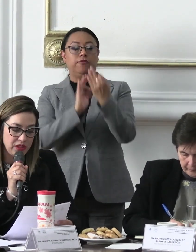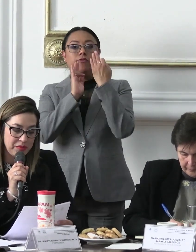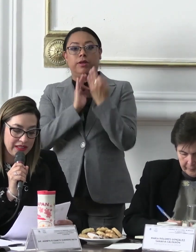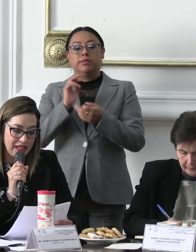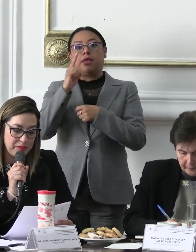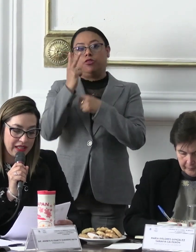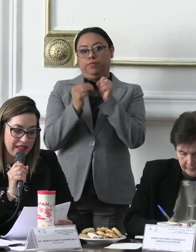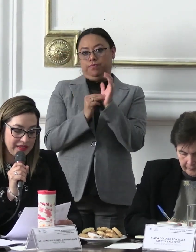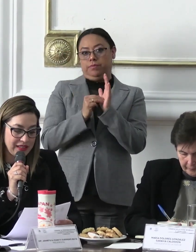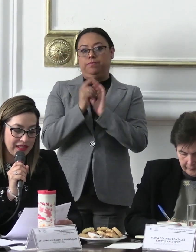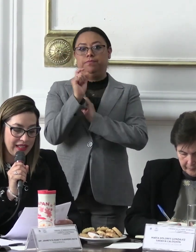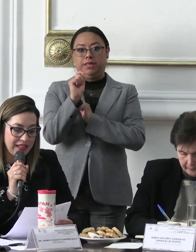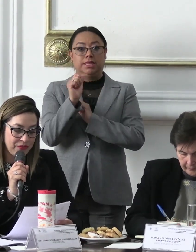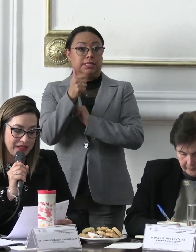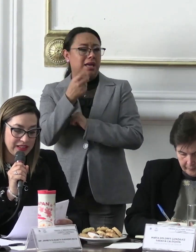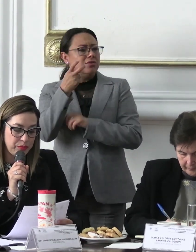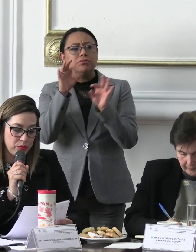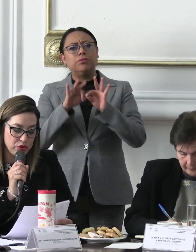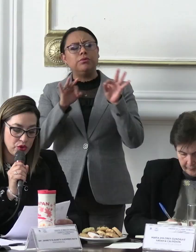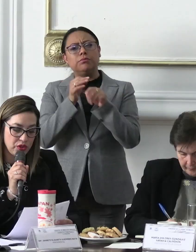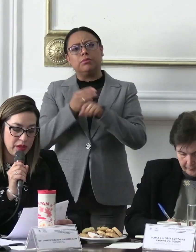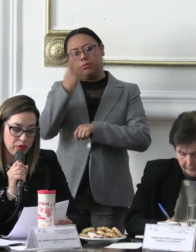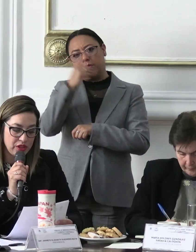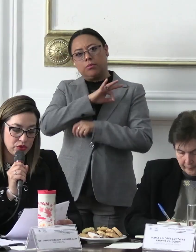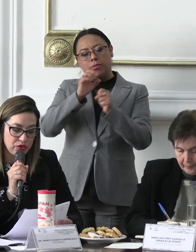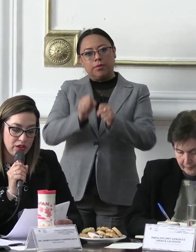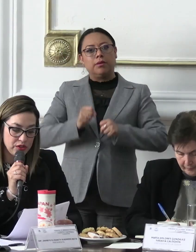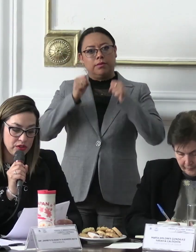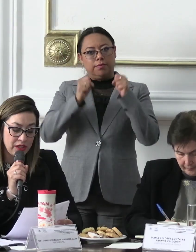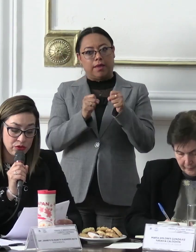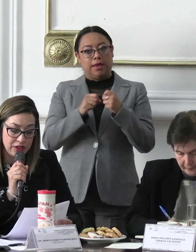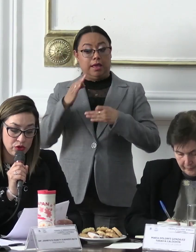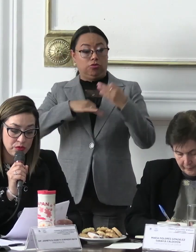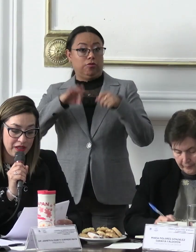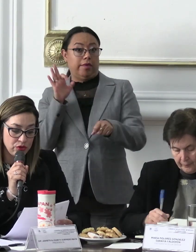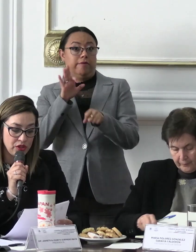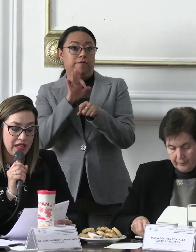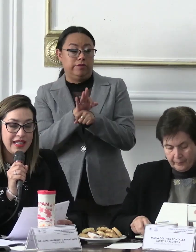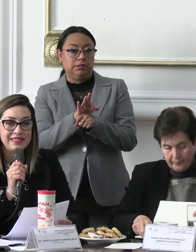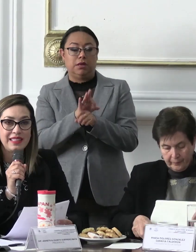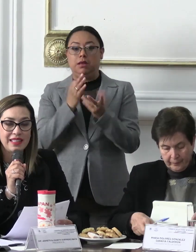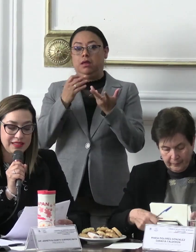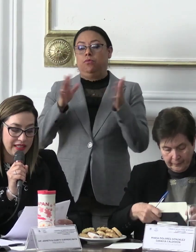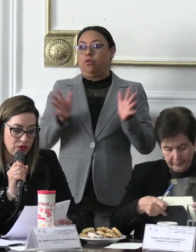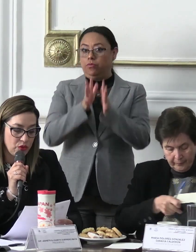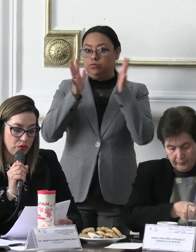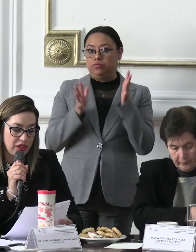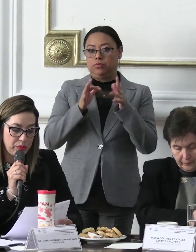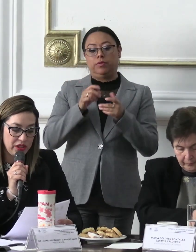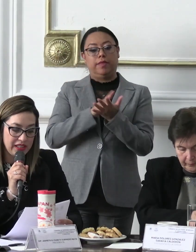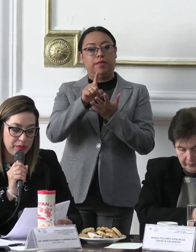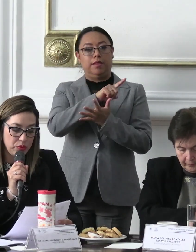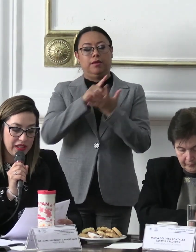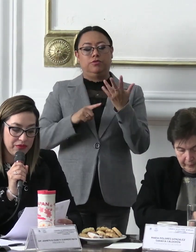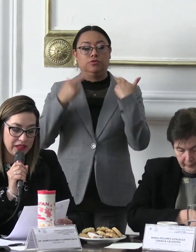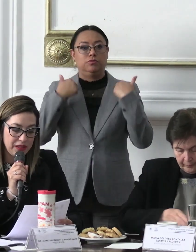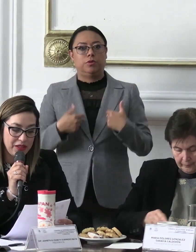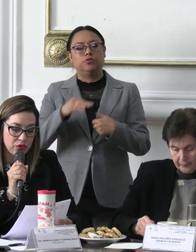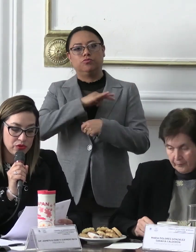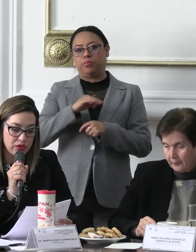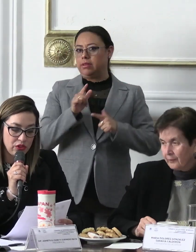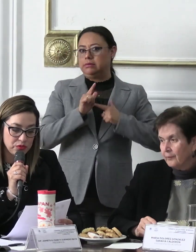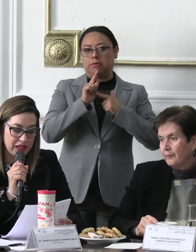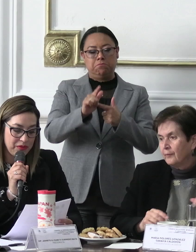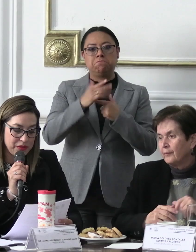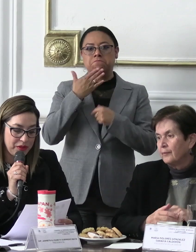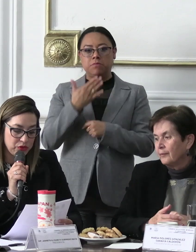instrumento fundamental para garantizar que la defensa, promoción y protección de los derechos humanos siga siendo una política pública efectiva y